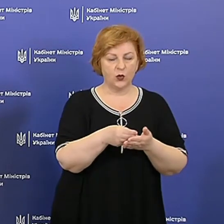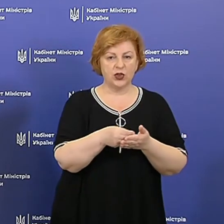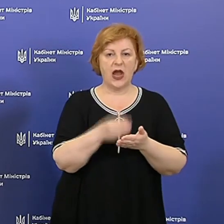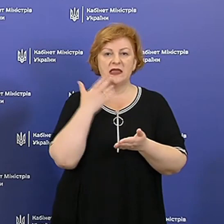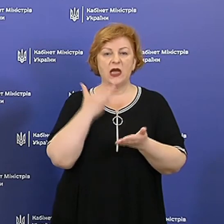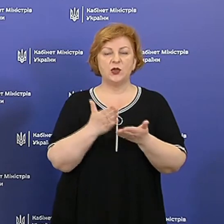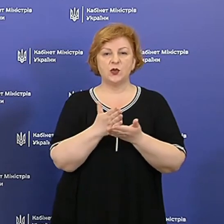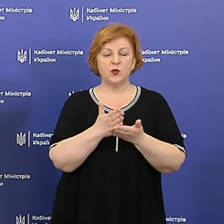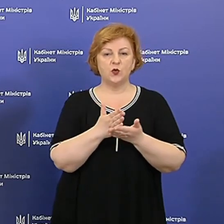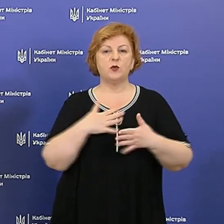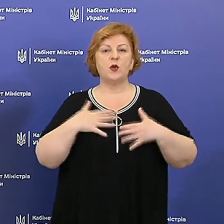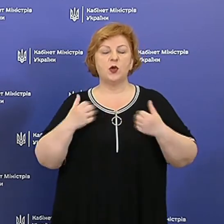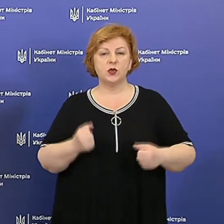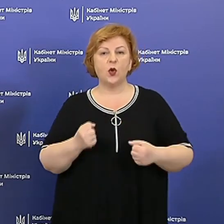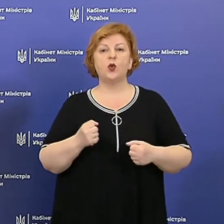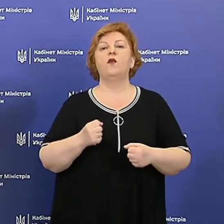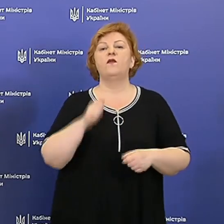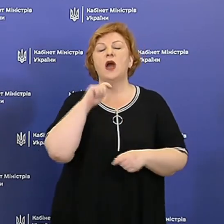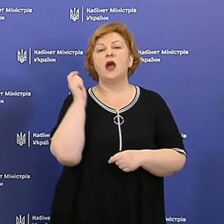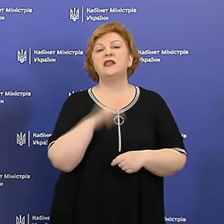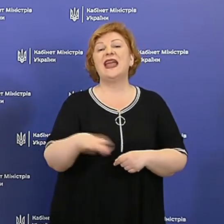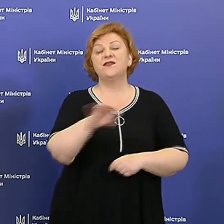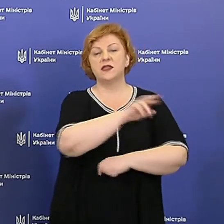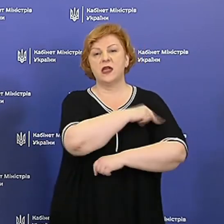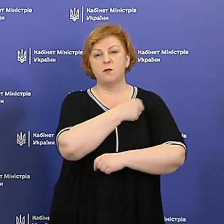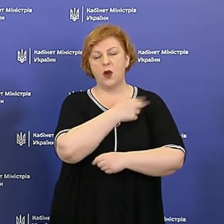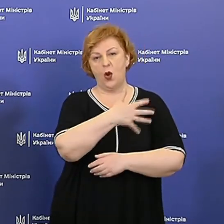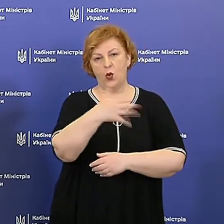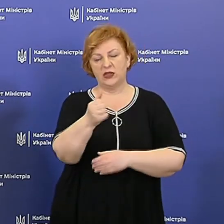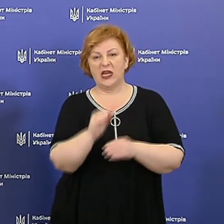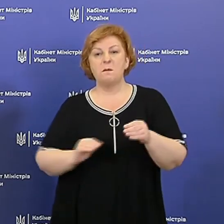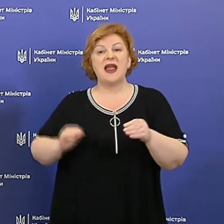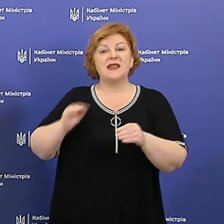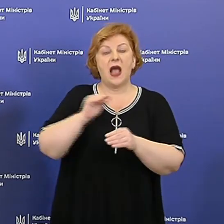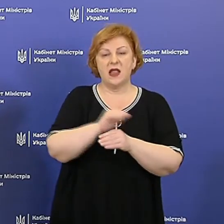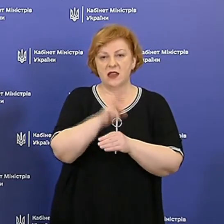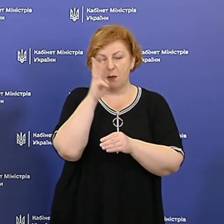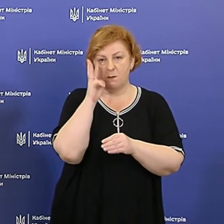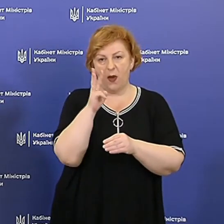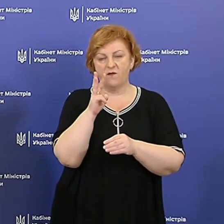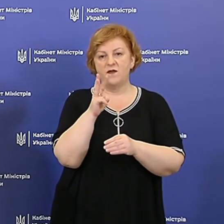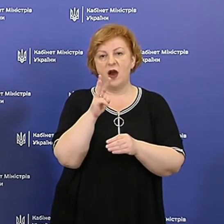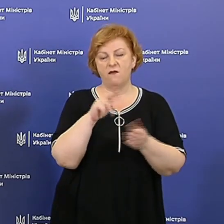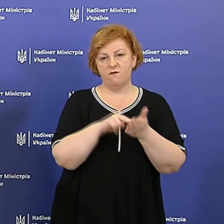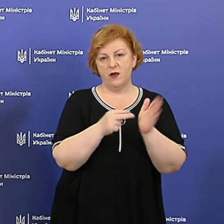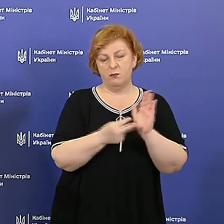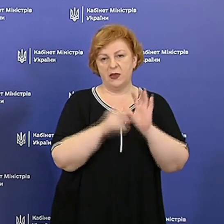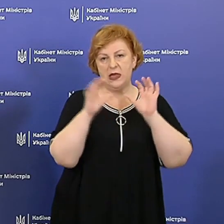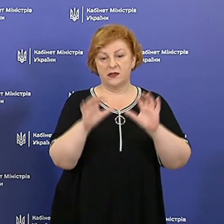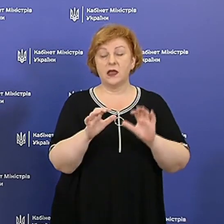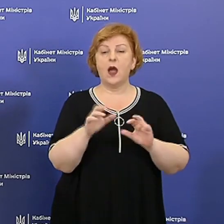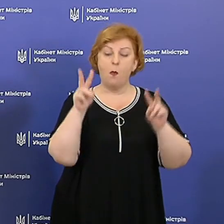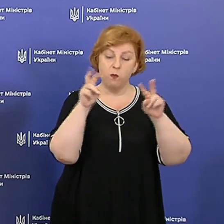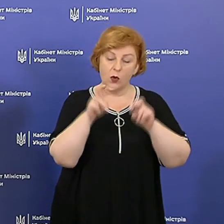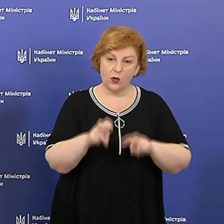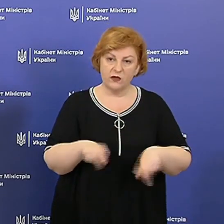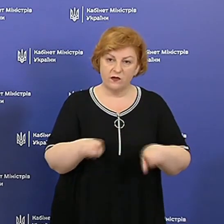які надають медичну допомогу, отримали надбавки, передбачені чинним законодавством. Паралельно з цим ми проаналізували